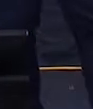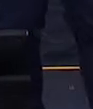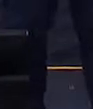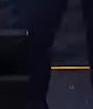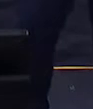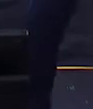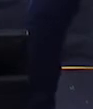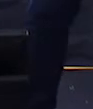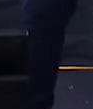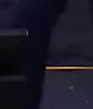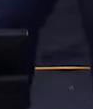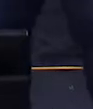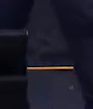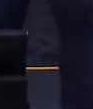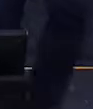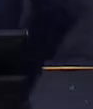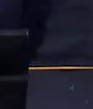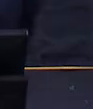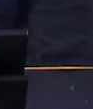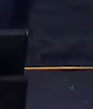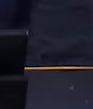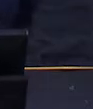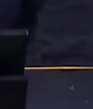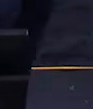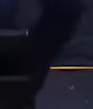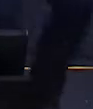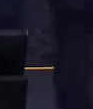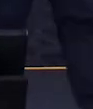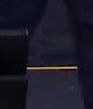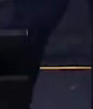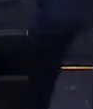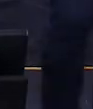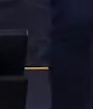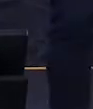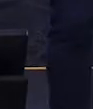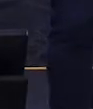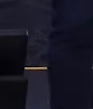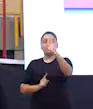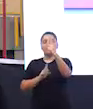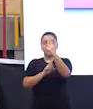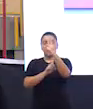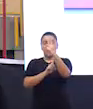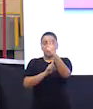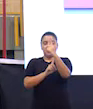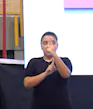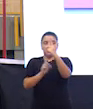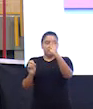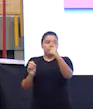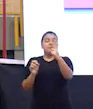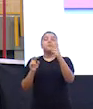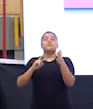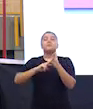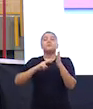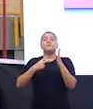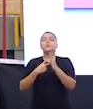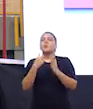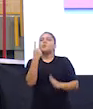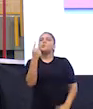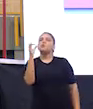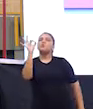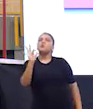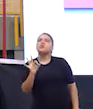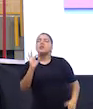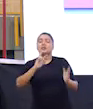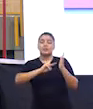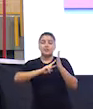esse algo a mais. Vamos lá, vamos em frente. Então, 1%. O que é